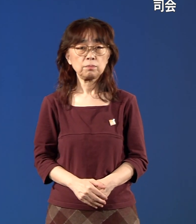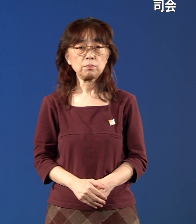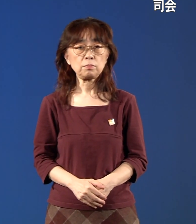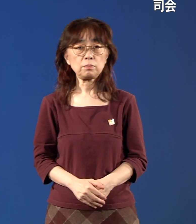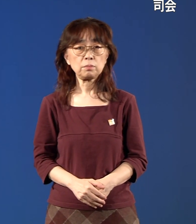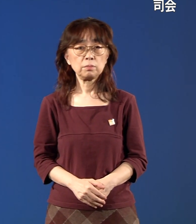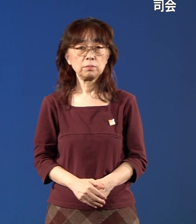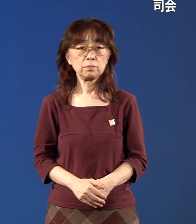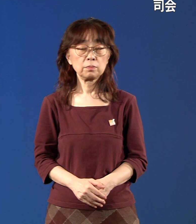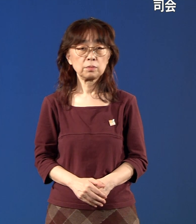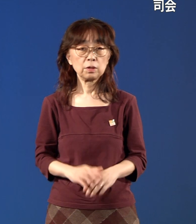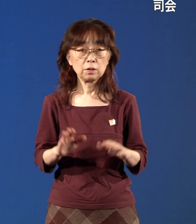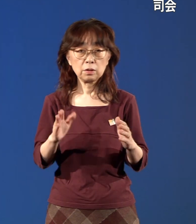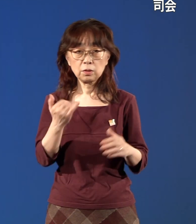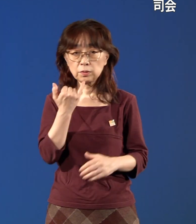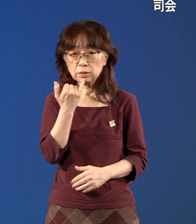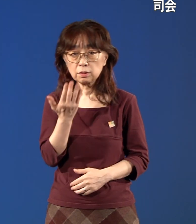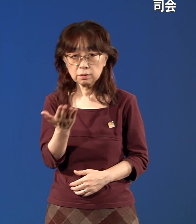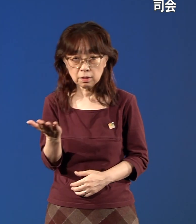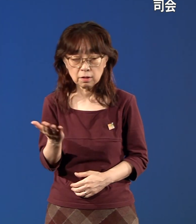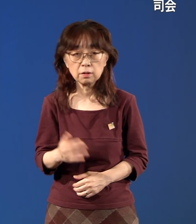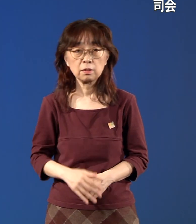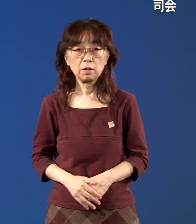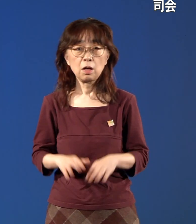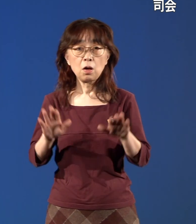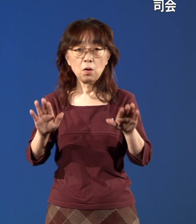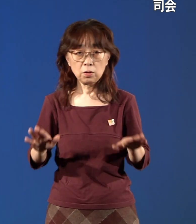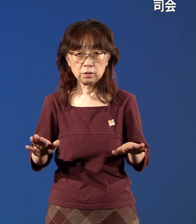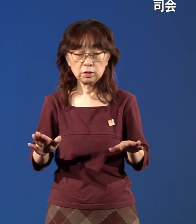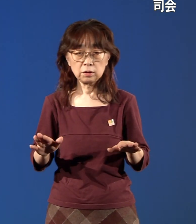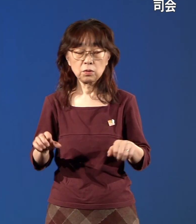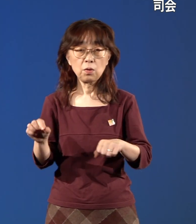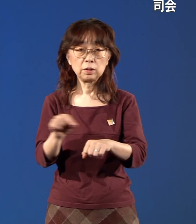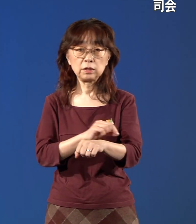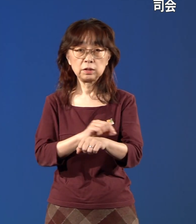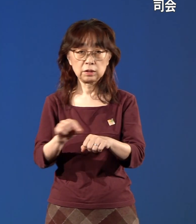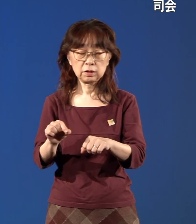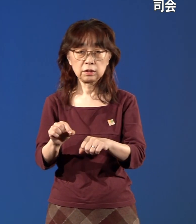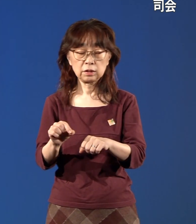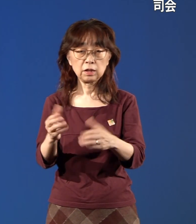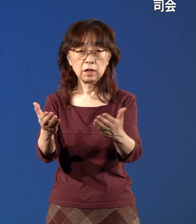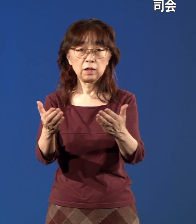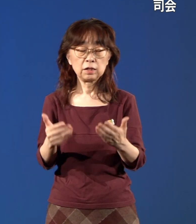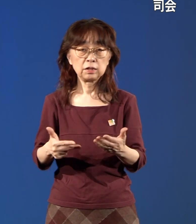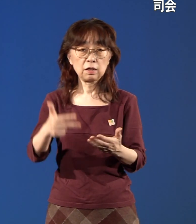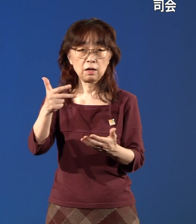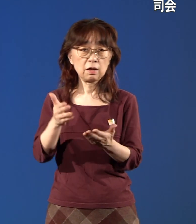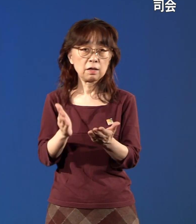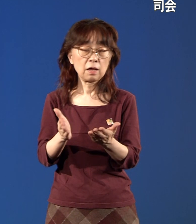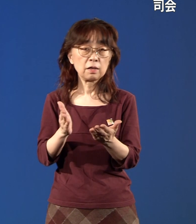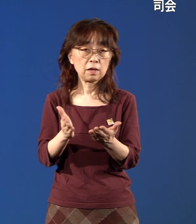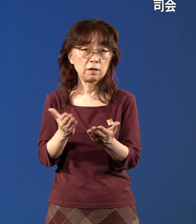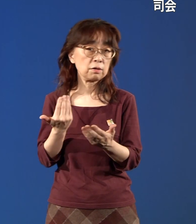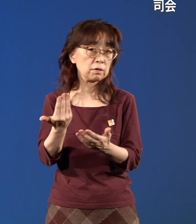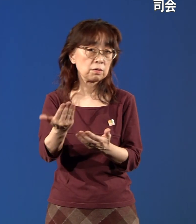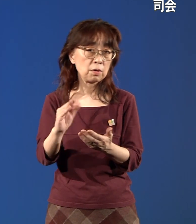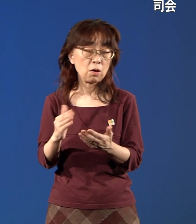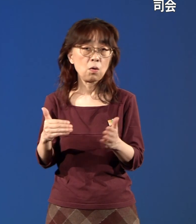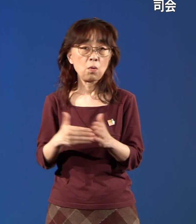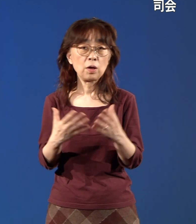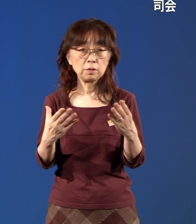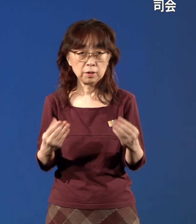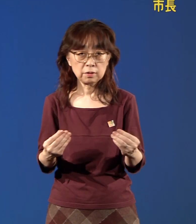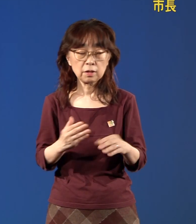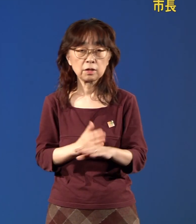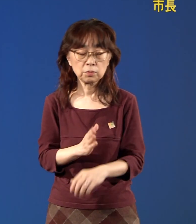よろしいですか。それでは、本日の臨時記者会見を終了させていただきます。お集まりいただきましてありがとうございました。